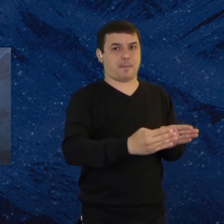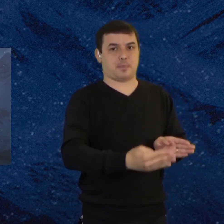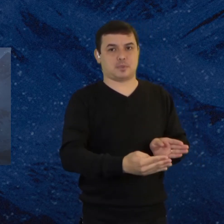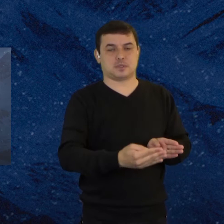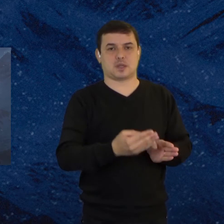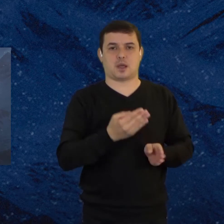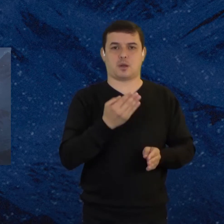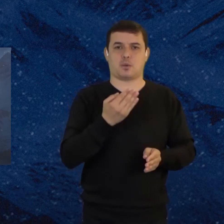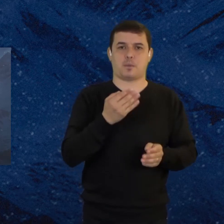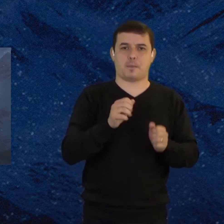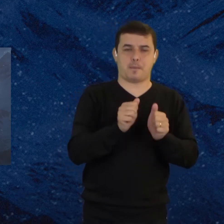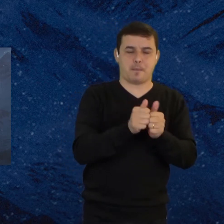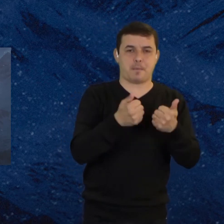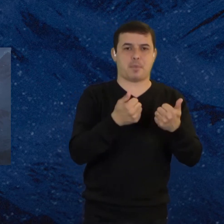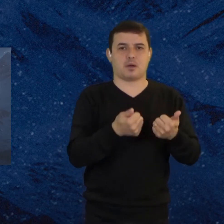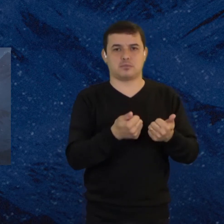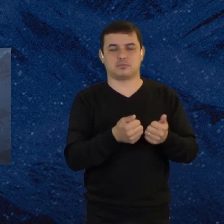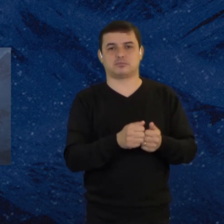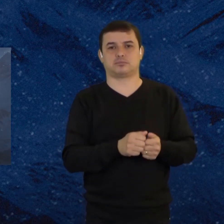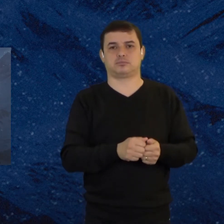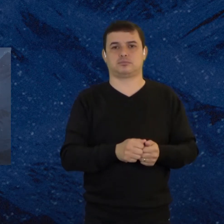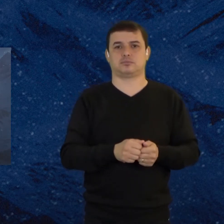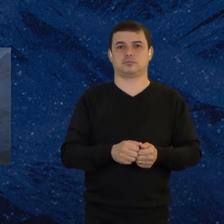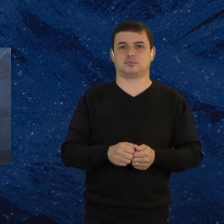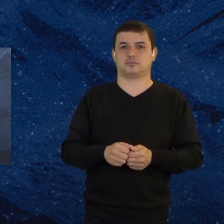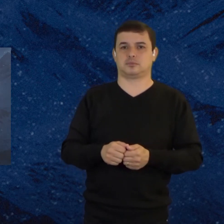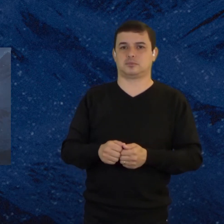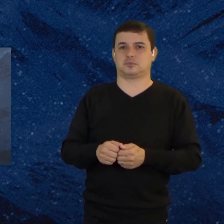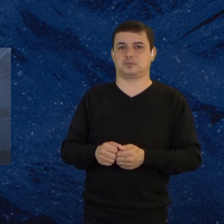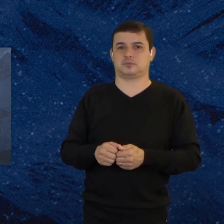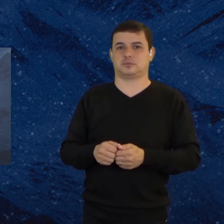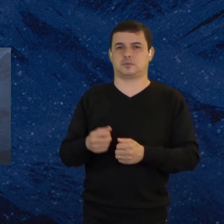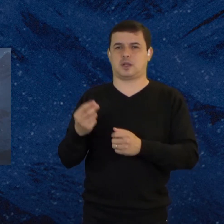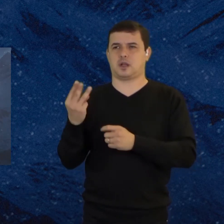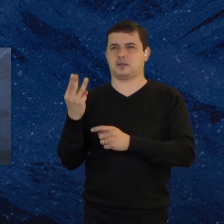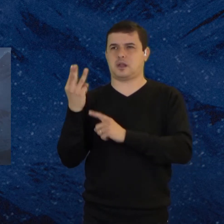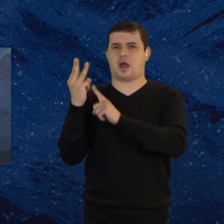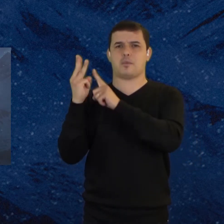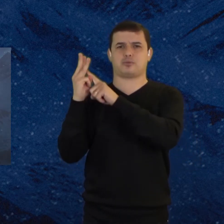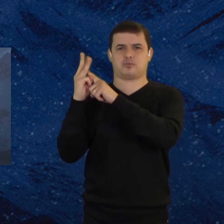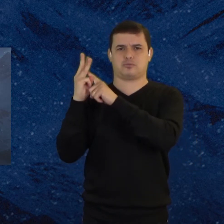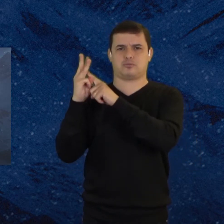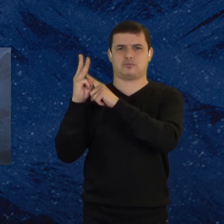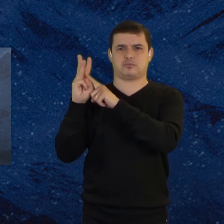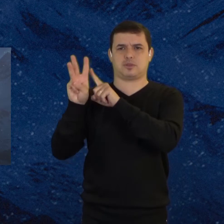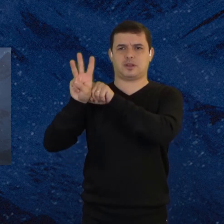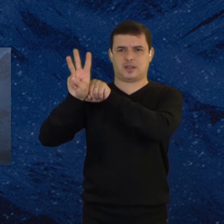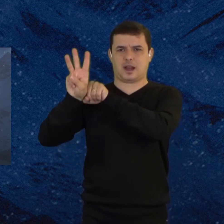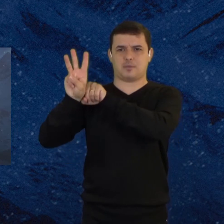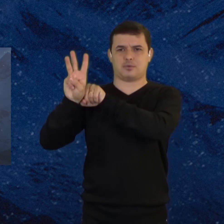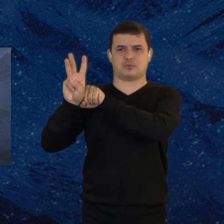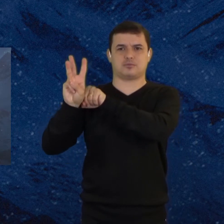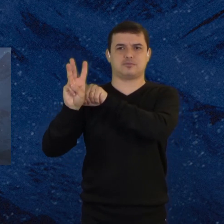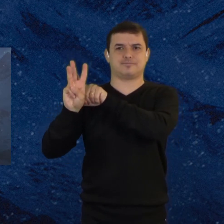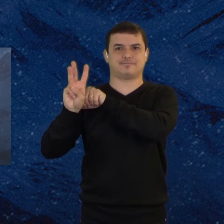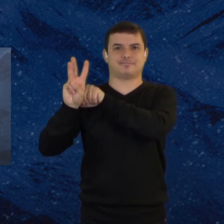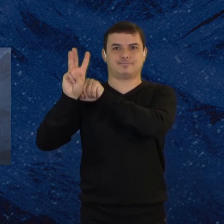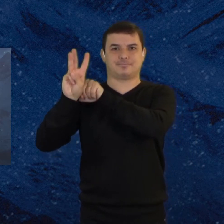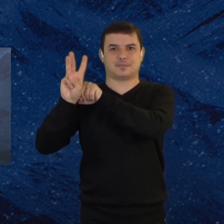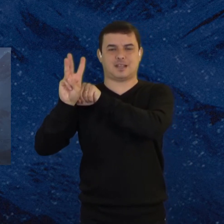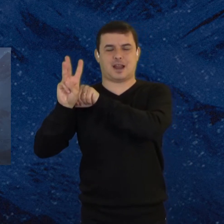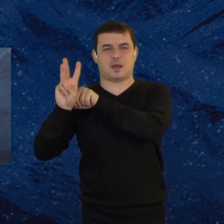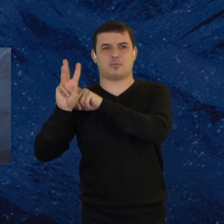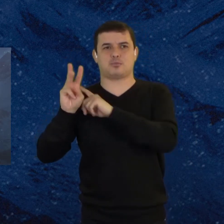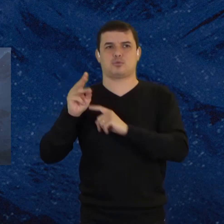proposição, tinha o candelabro de ouro e tinha o altar